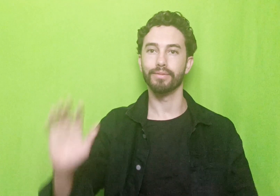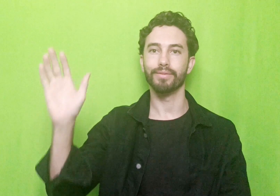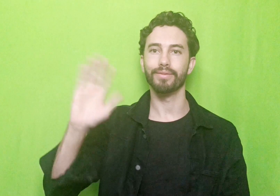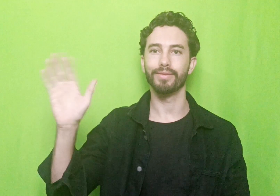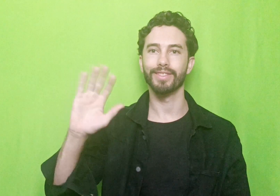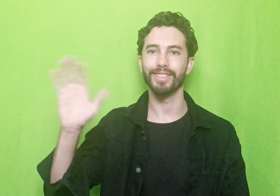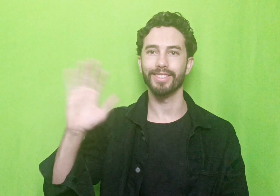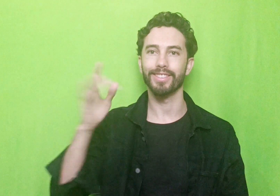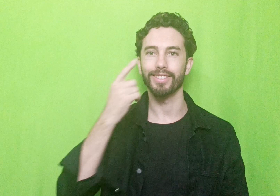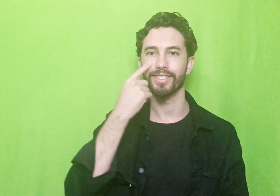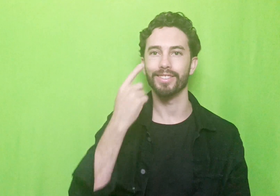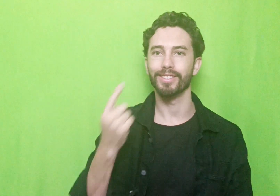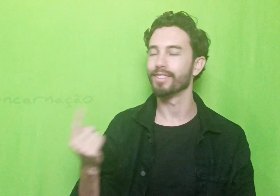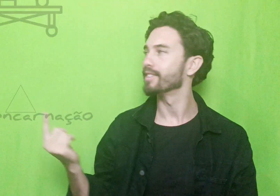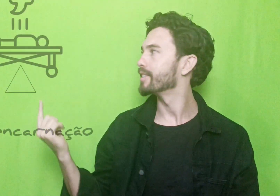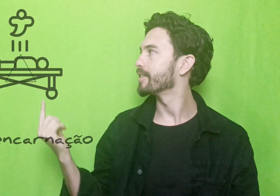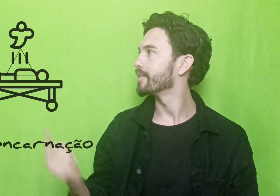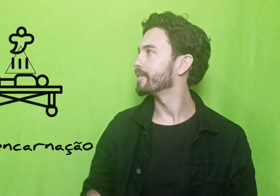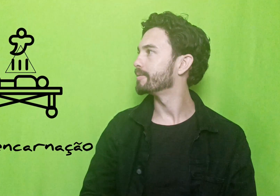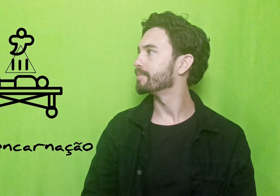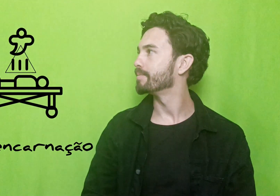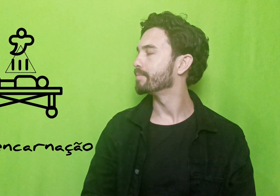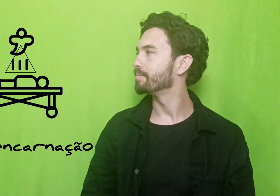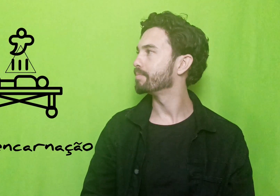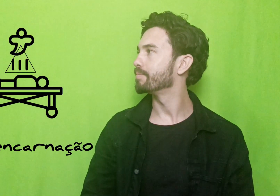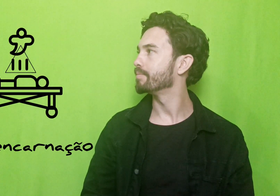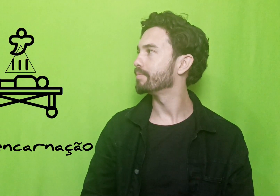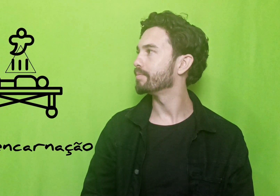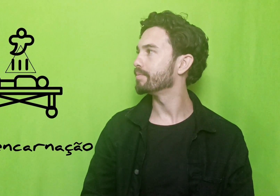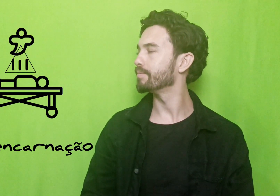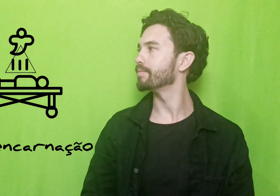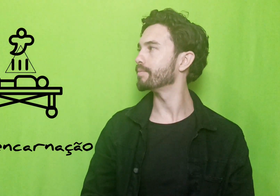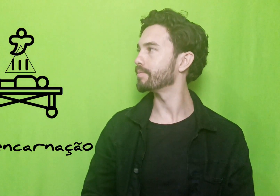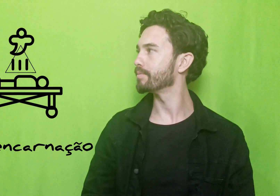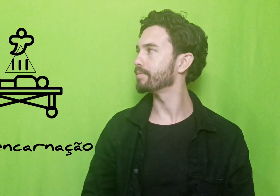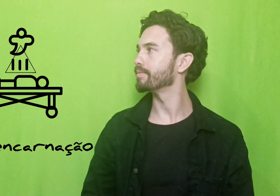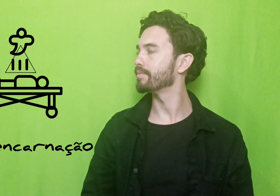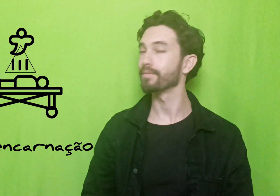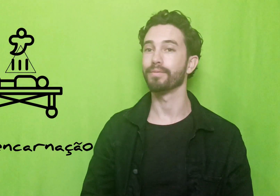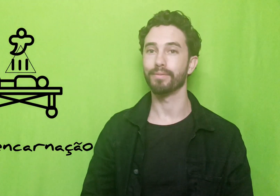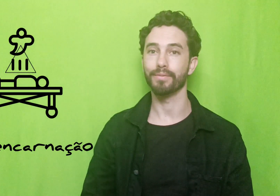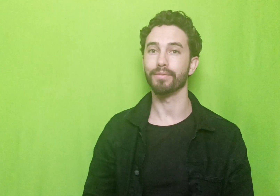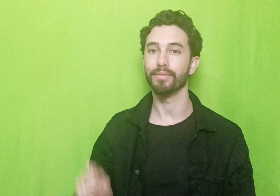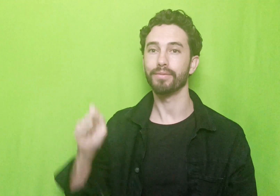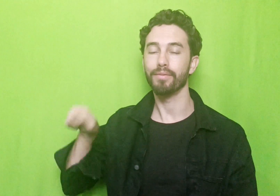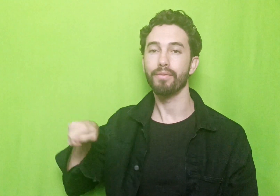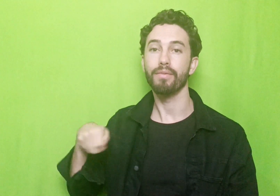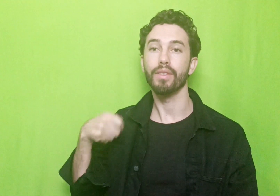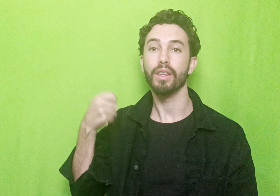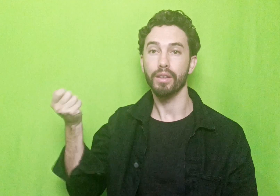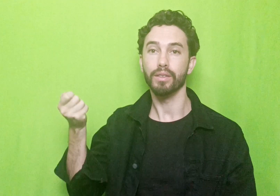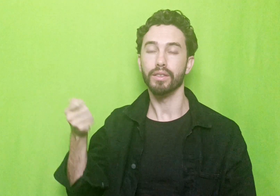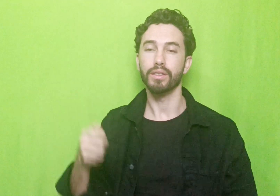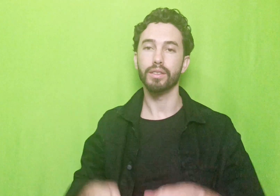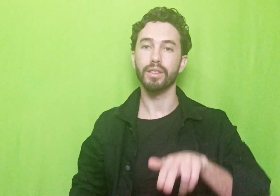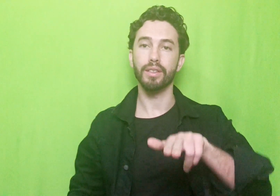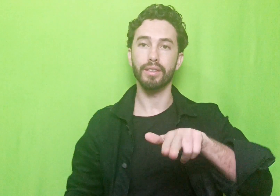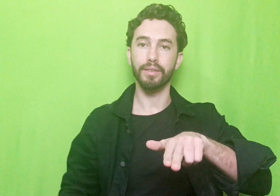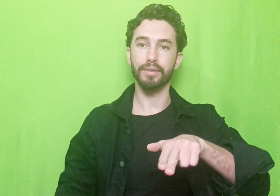Fala pessoal, vejam, desencarnação Para fazer o sinal, utilizaremos as duas